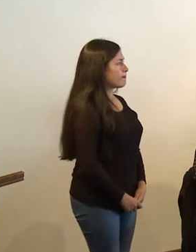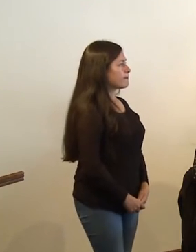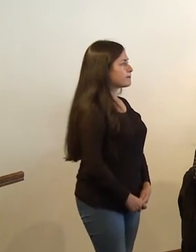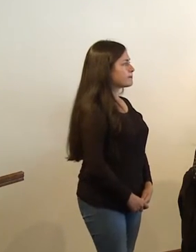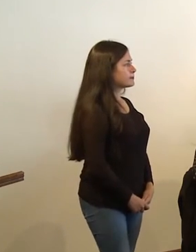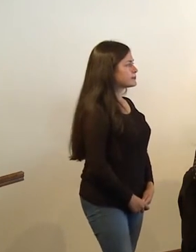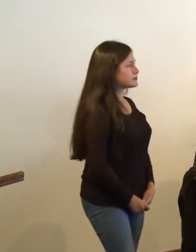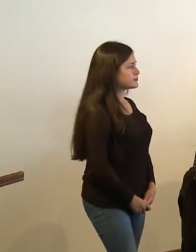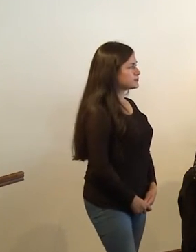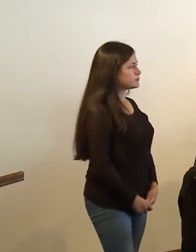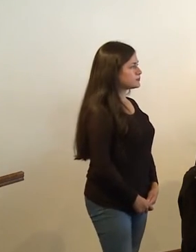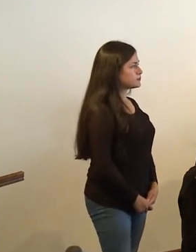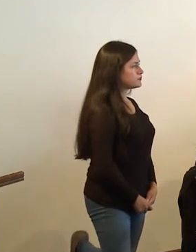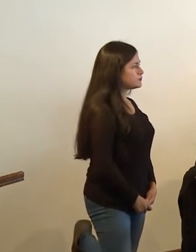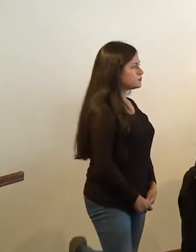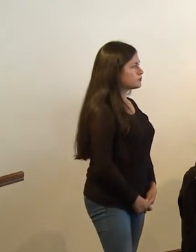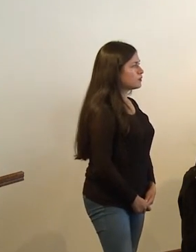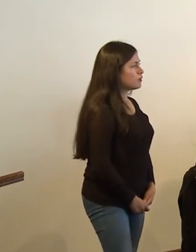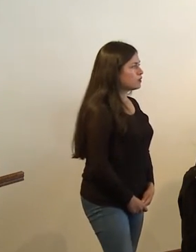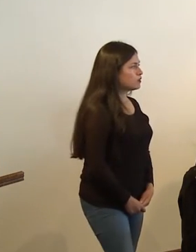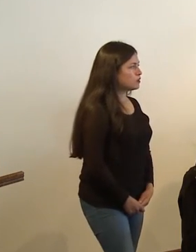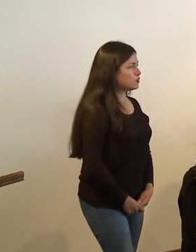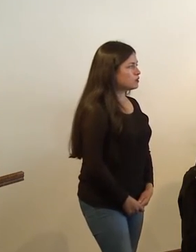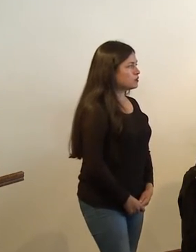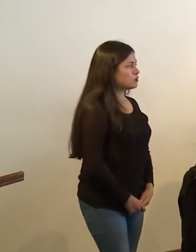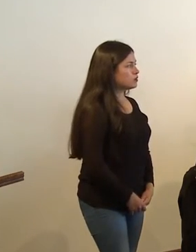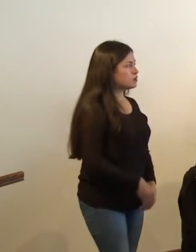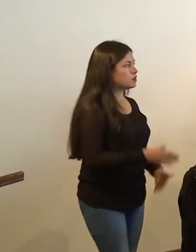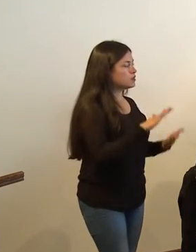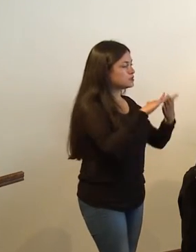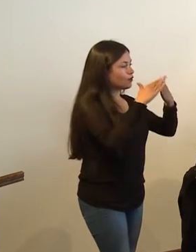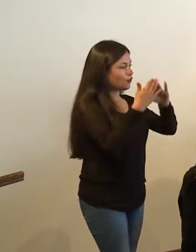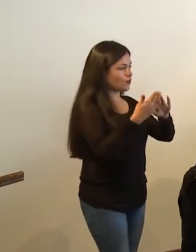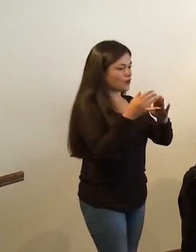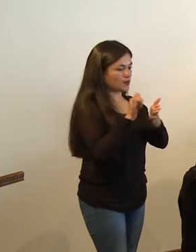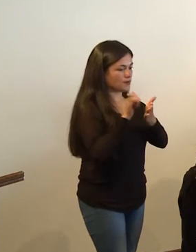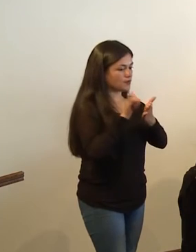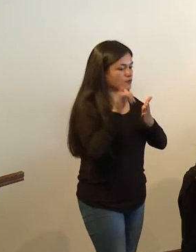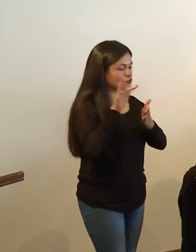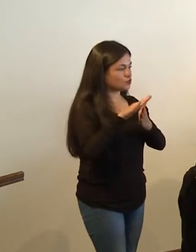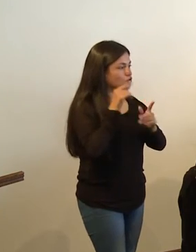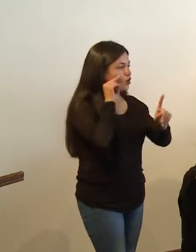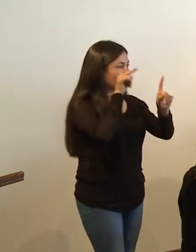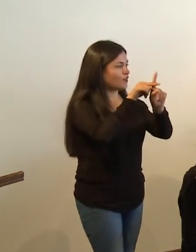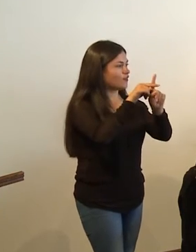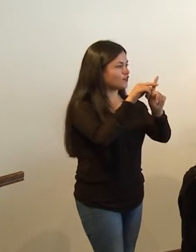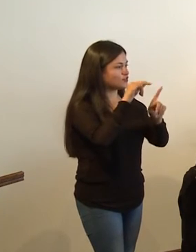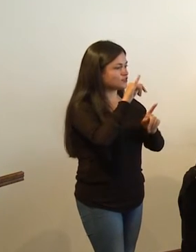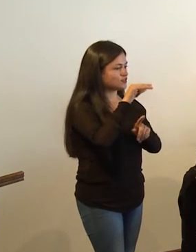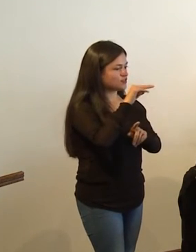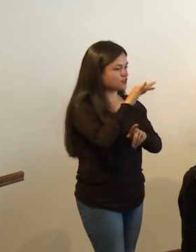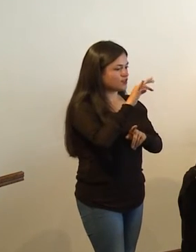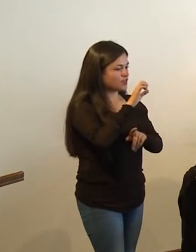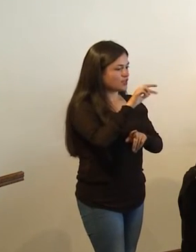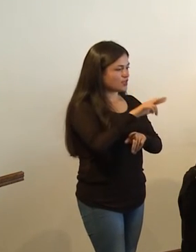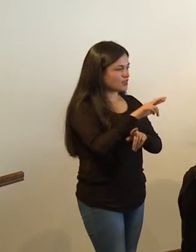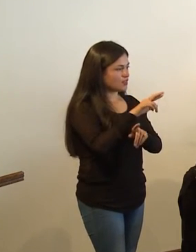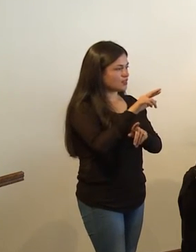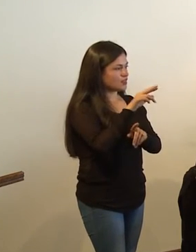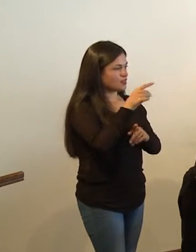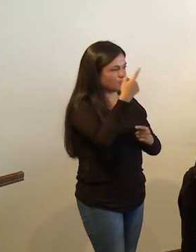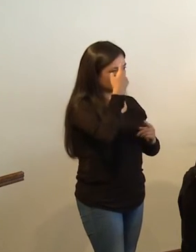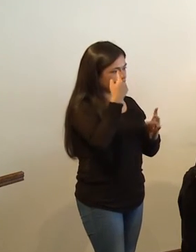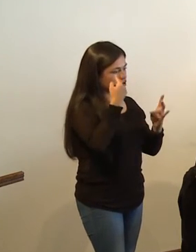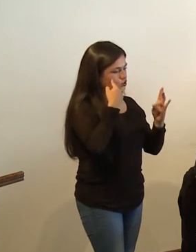basado en unos, dice él, unos sentidos intersubjetivos, en hace siglo y medio, basados eso,